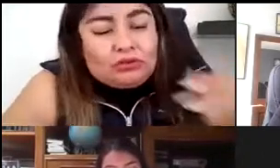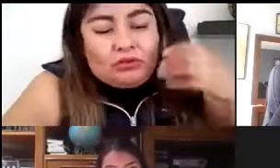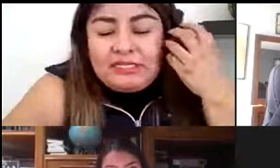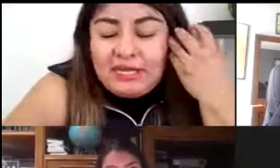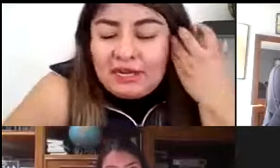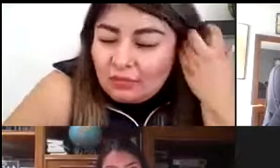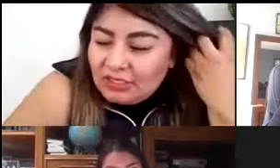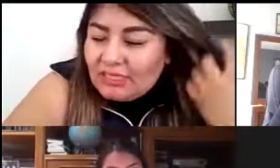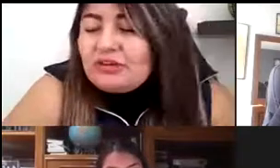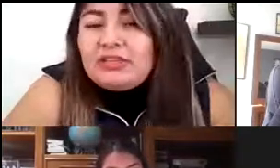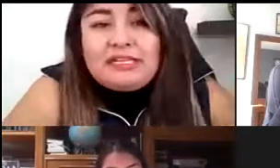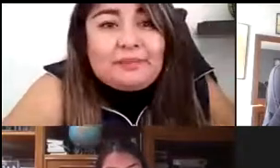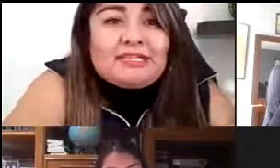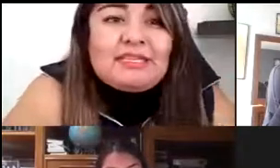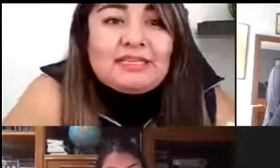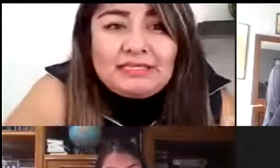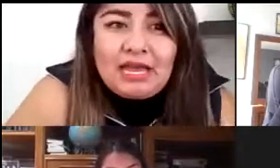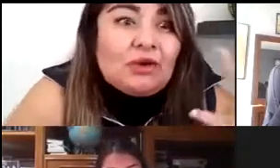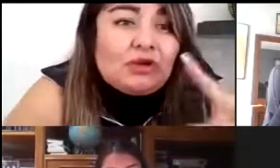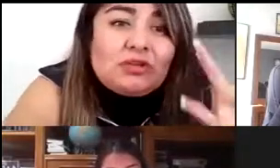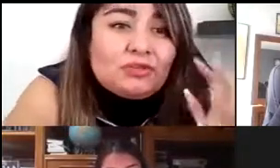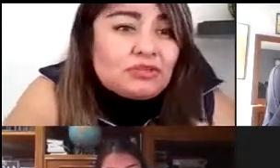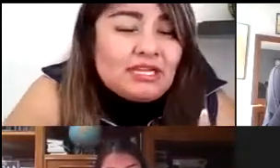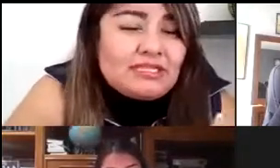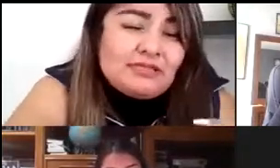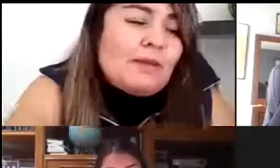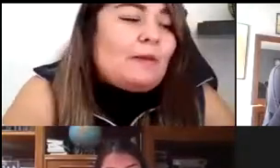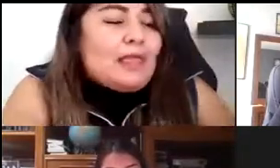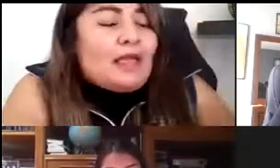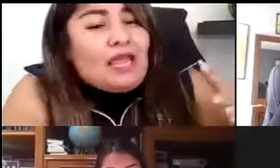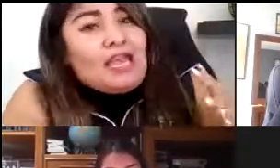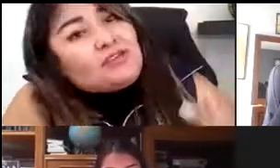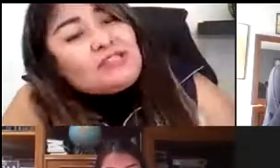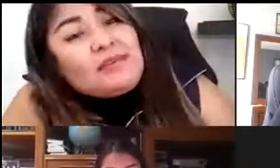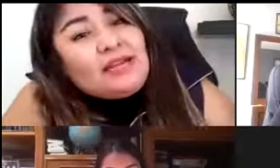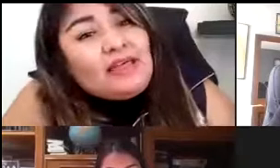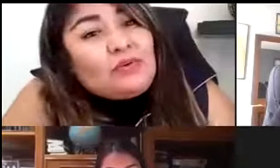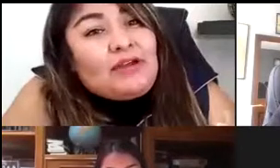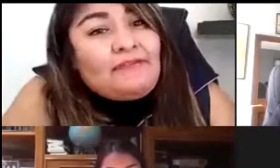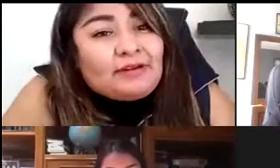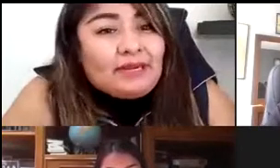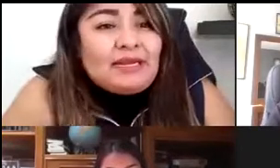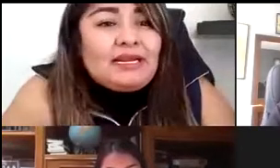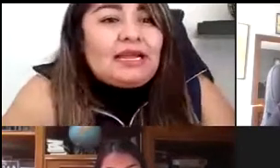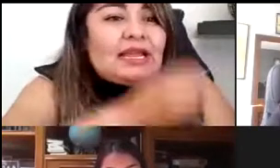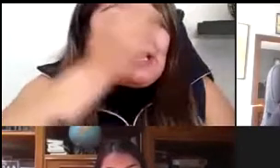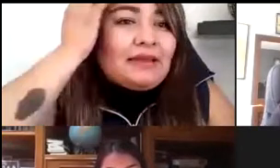Cuando tú entras a la comunidad sorda y te presentas, a lo mejor somos dos Nancys, ellos te van a dar una